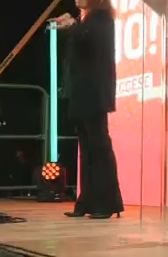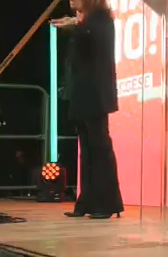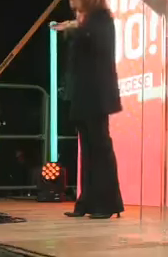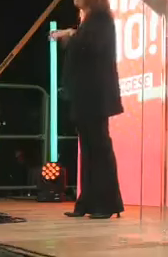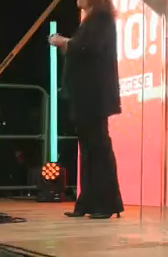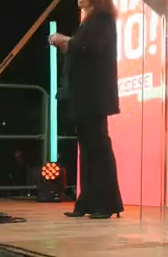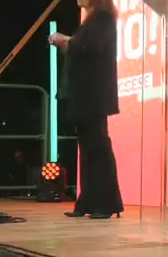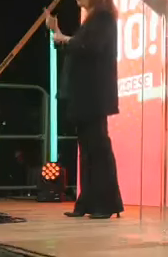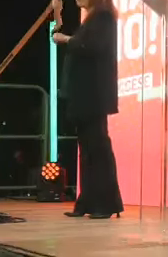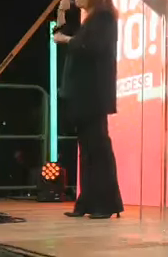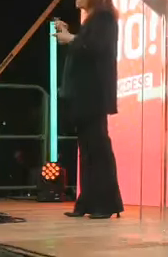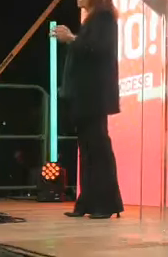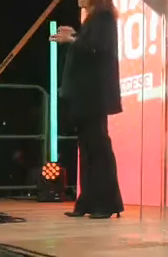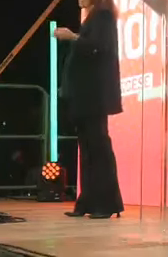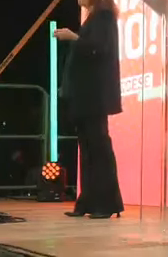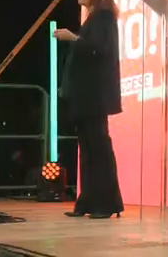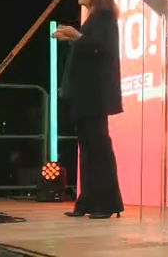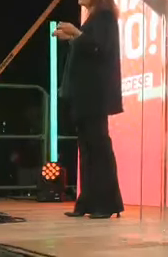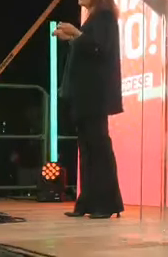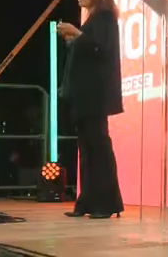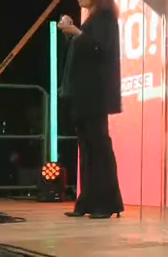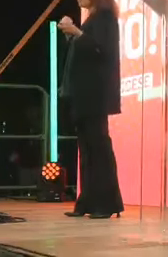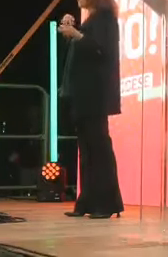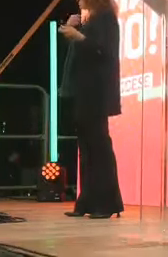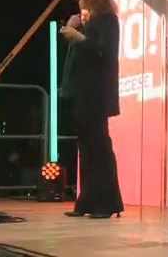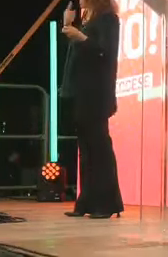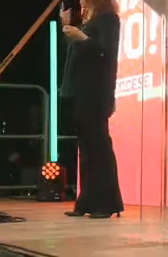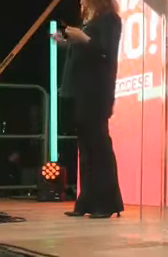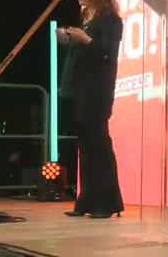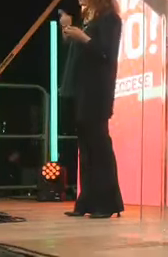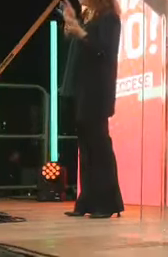che qui ha amministrato in questi anni.